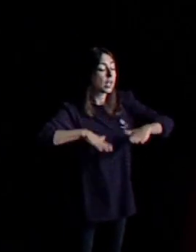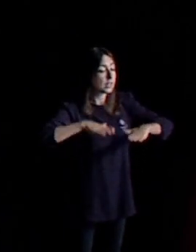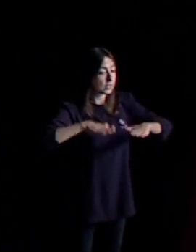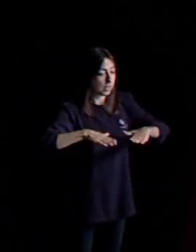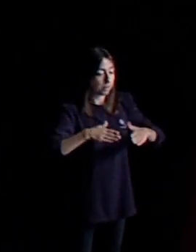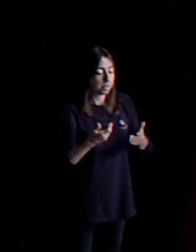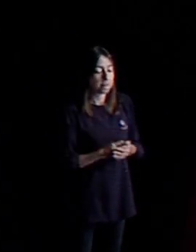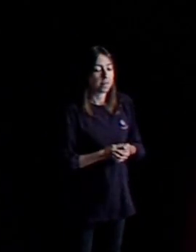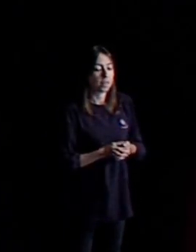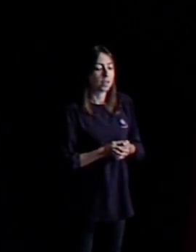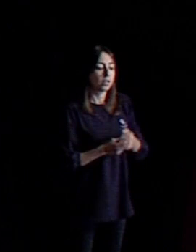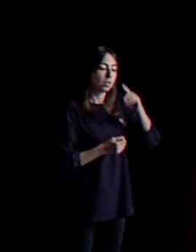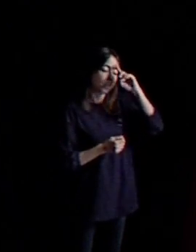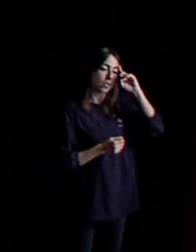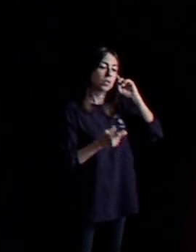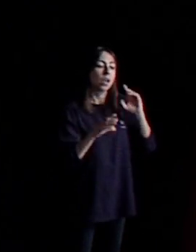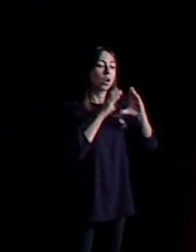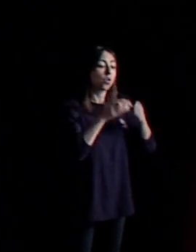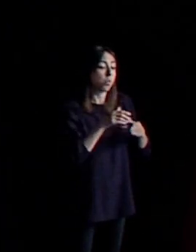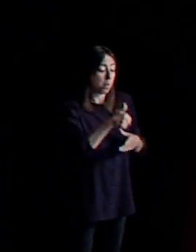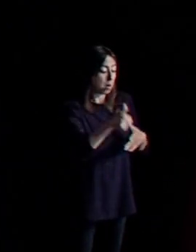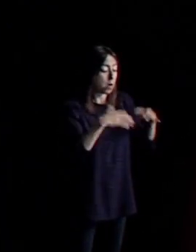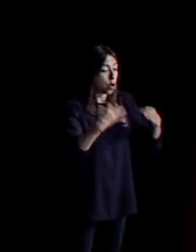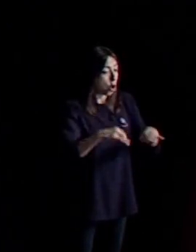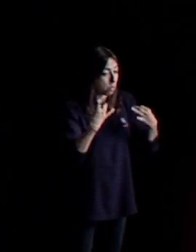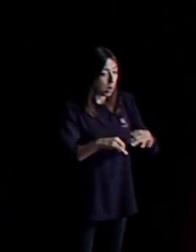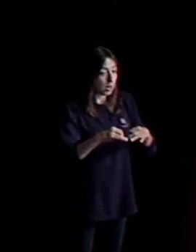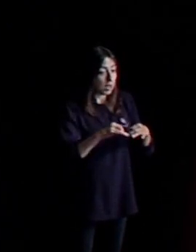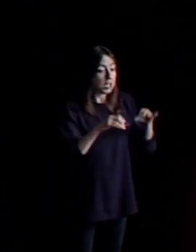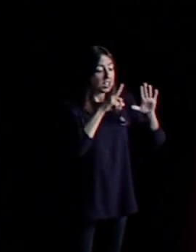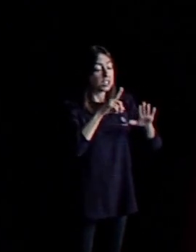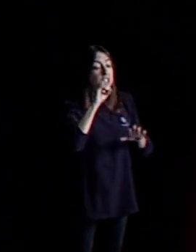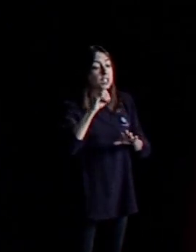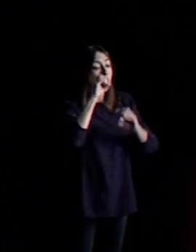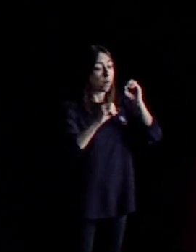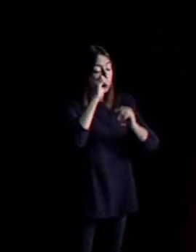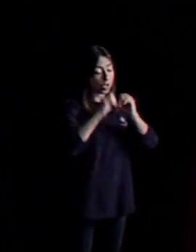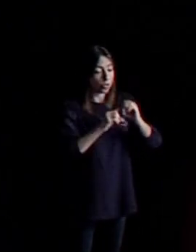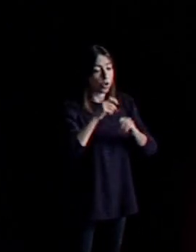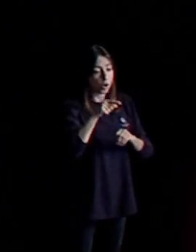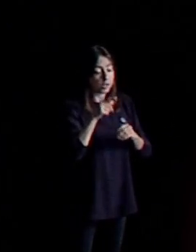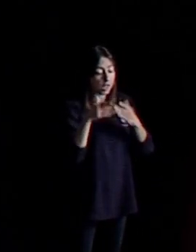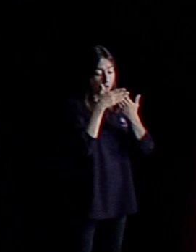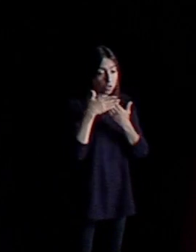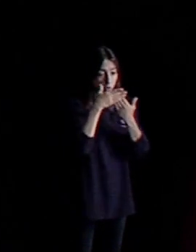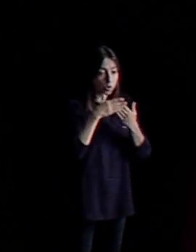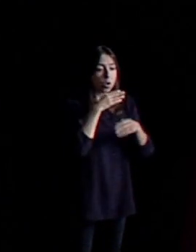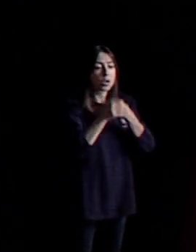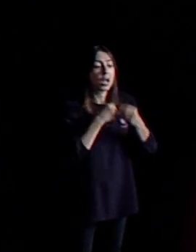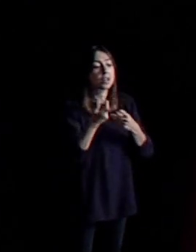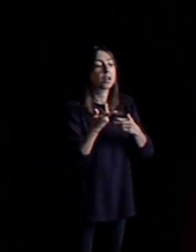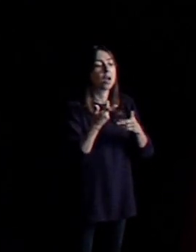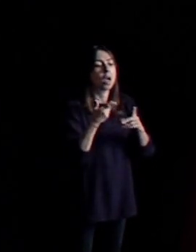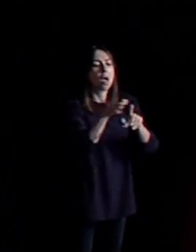esa población diana. Es el grupo más común, como decía, hasta el 60% en este estudio. ¿Y qué hacen? Ataques